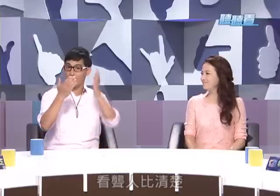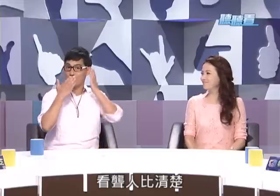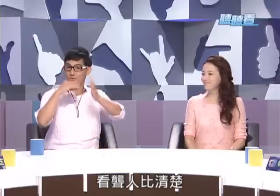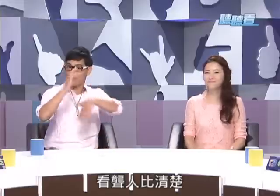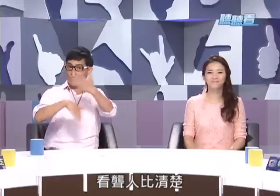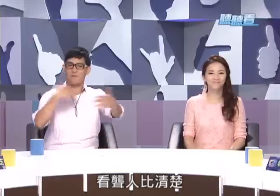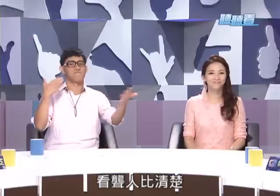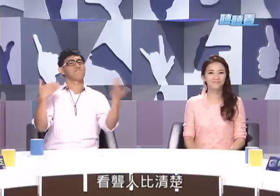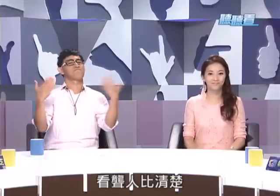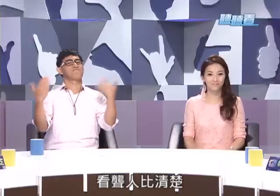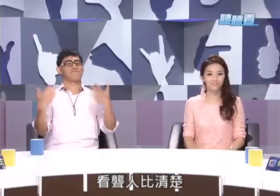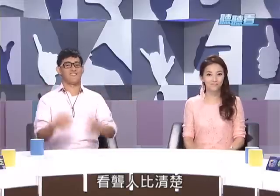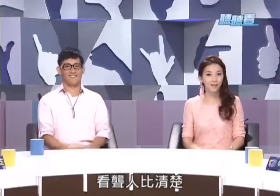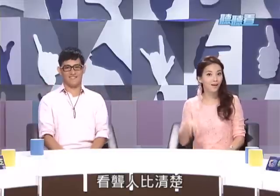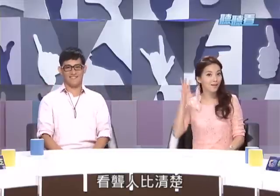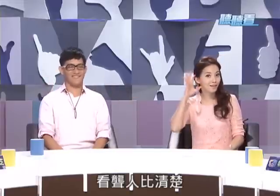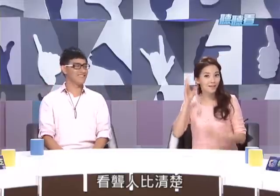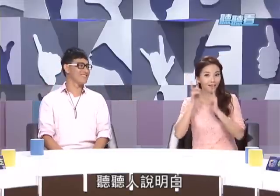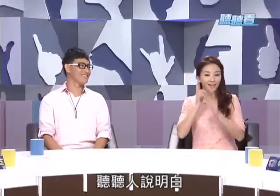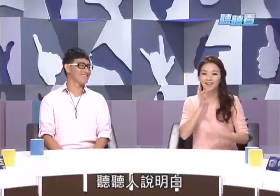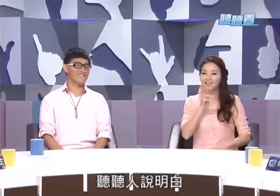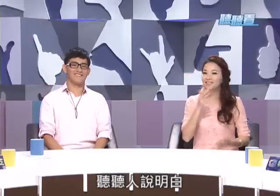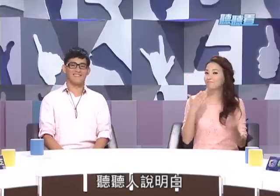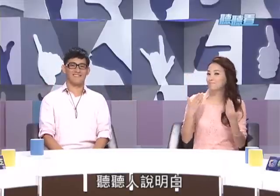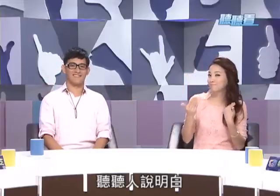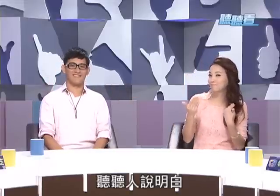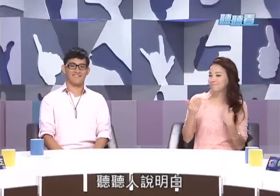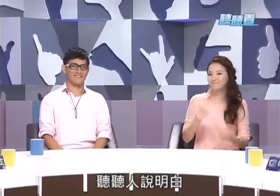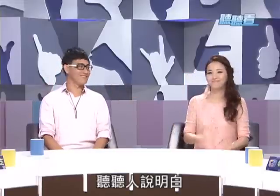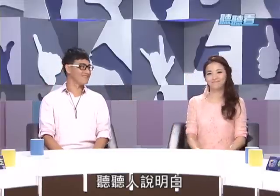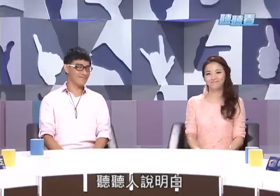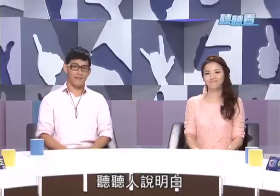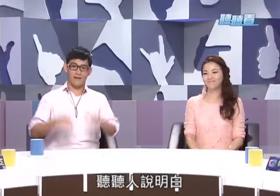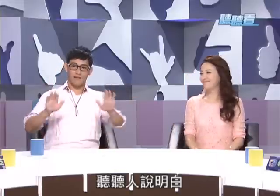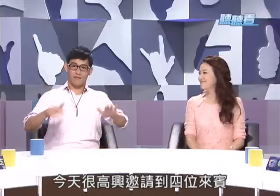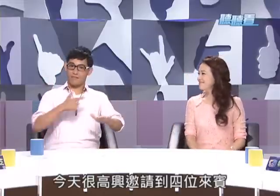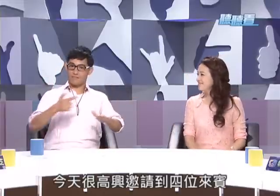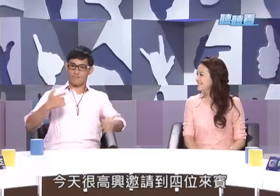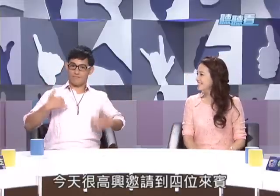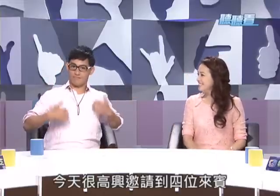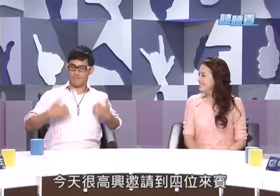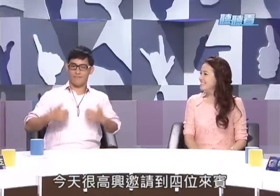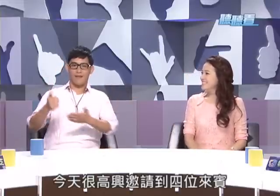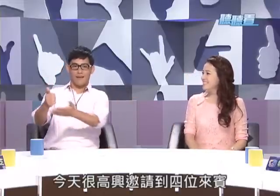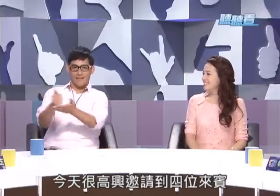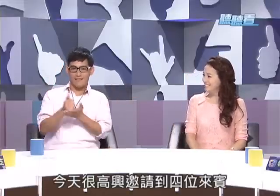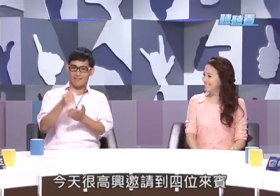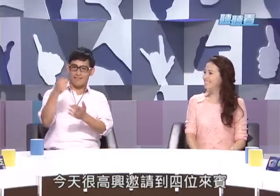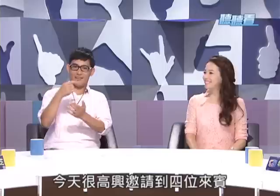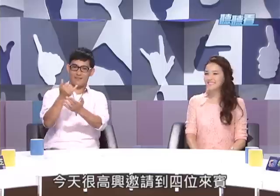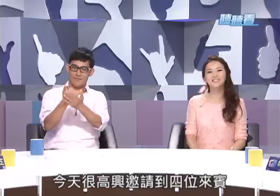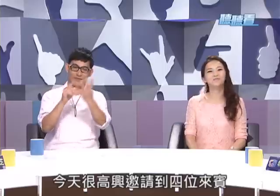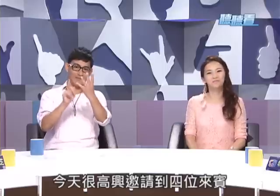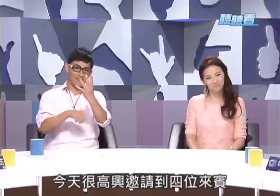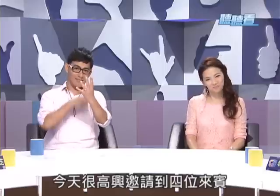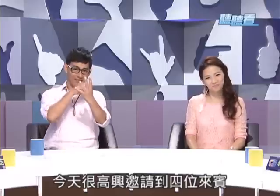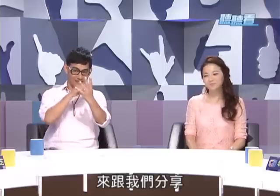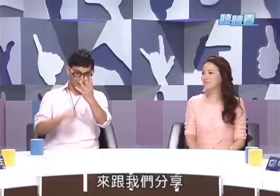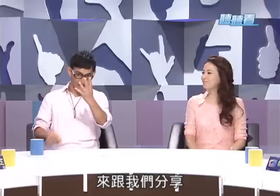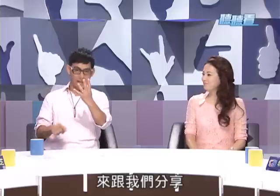看聋人比清楚， 听听人说明白。 今天很高兴邀请到四位来宾来跟我们